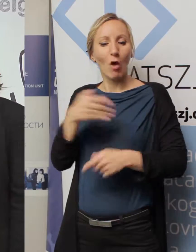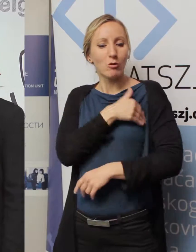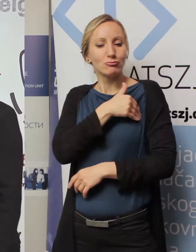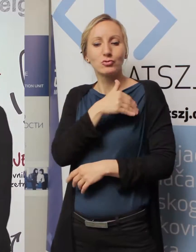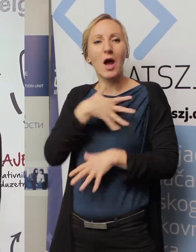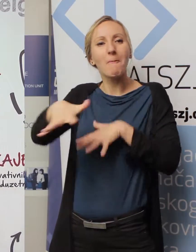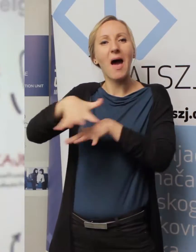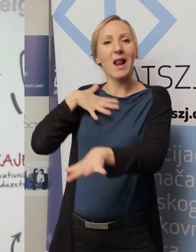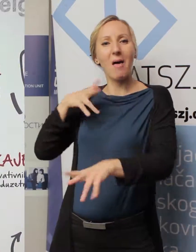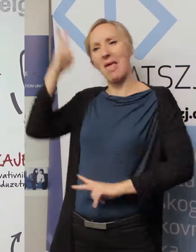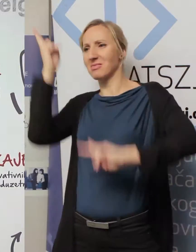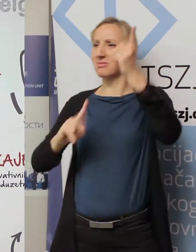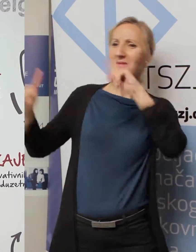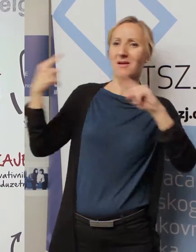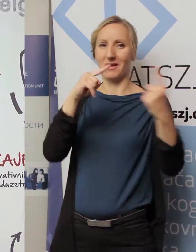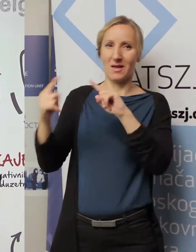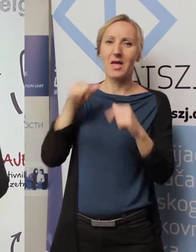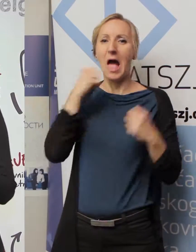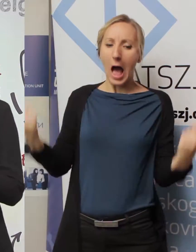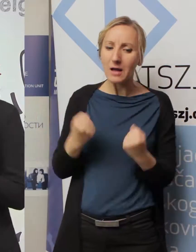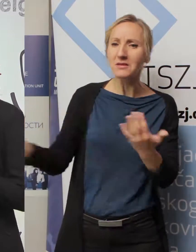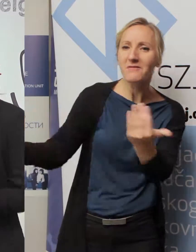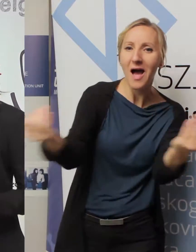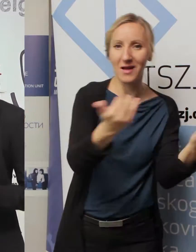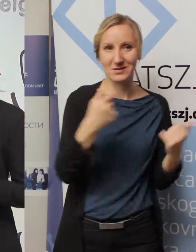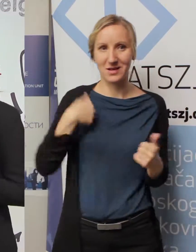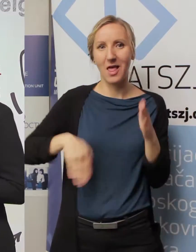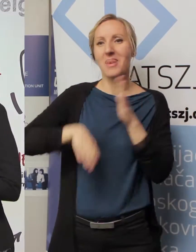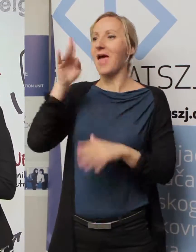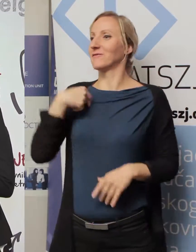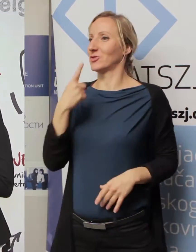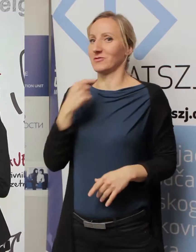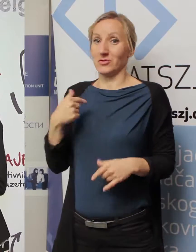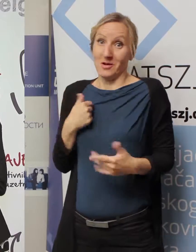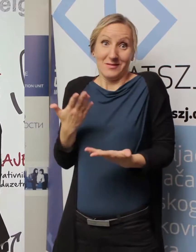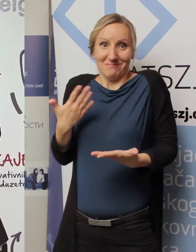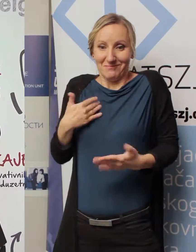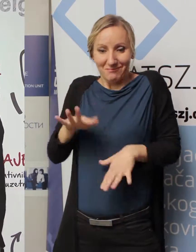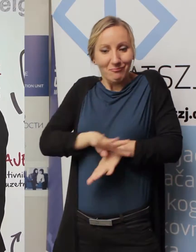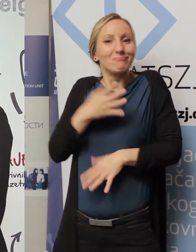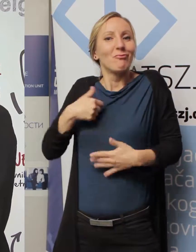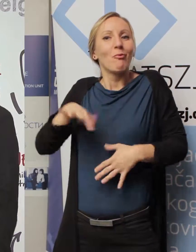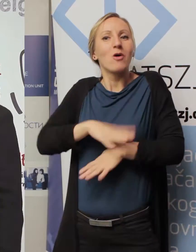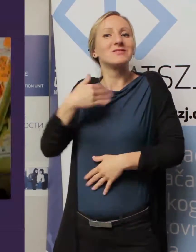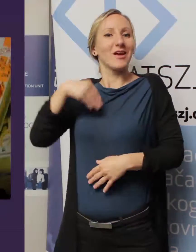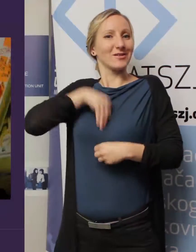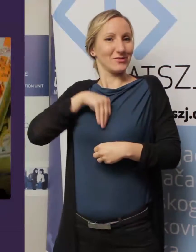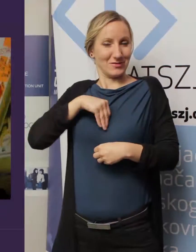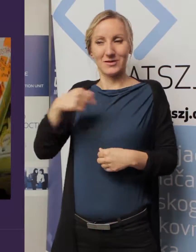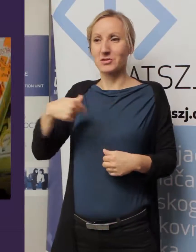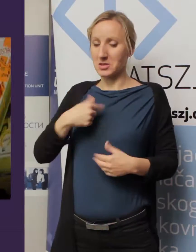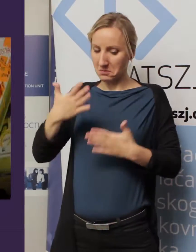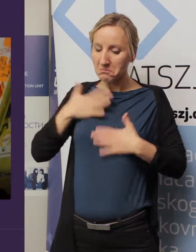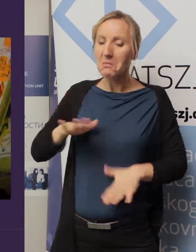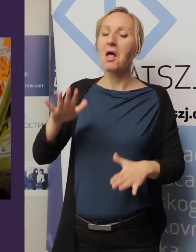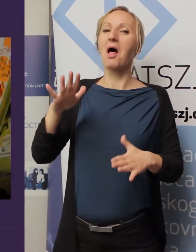tom srednjoškolskom parlamentarizmu i radu na aktivaciji srednjoškolaca, jer sam i sama bila deo te priče. Verovala